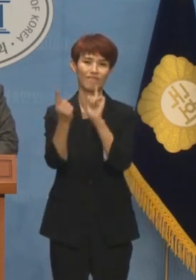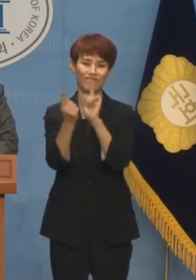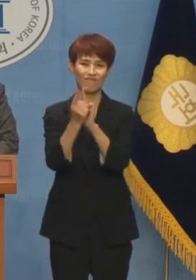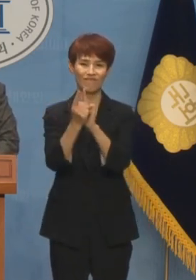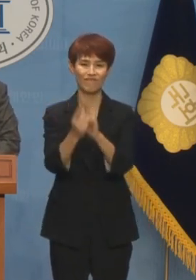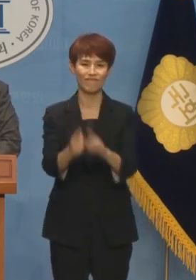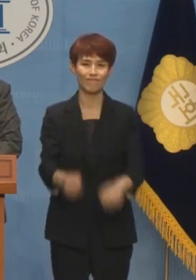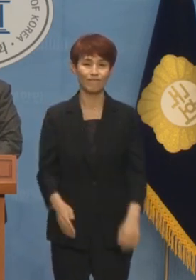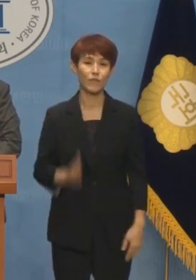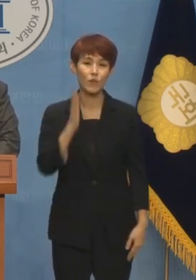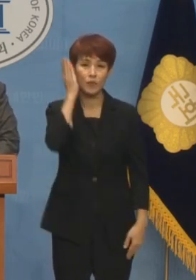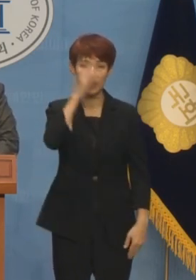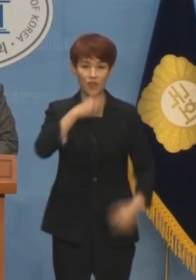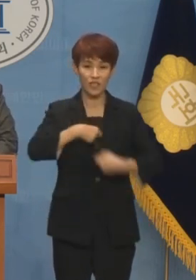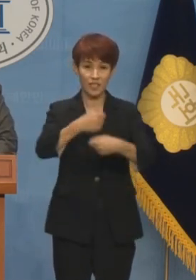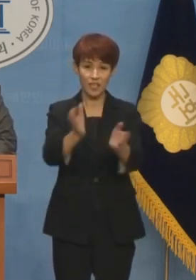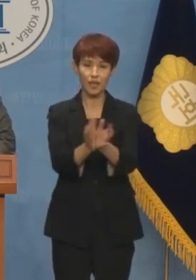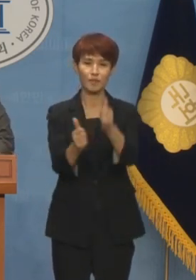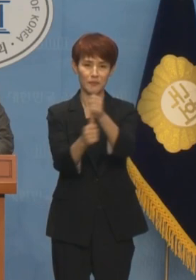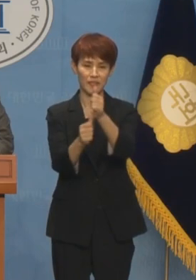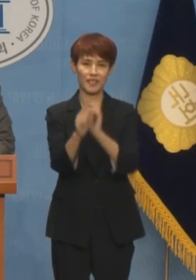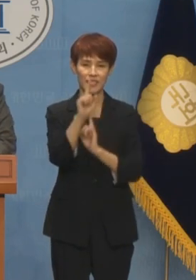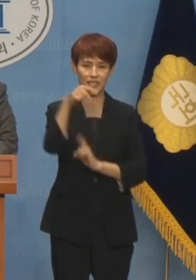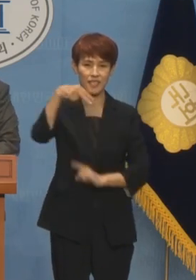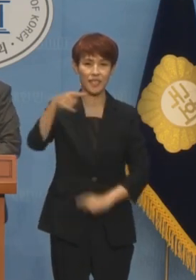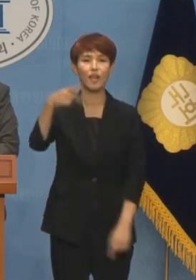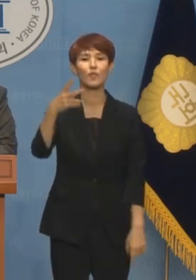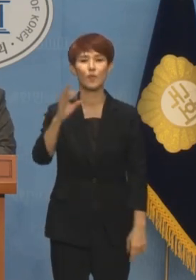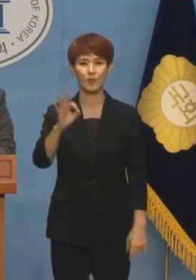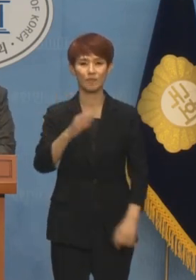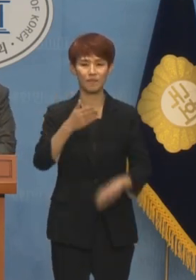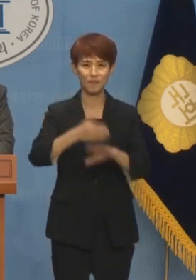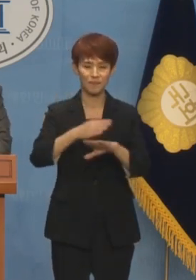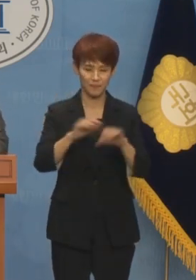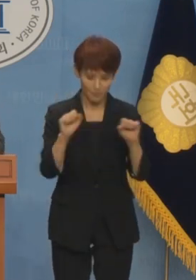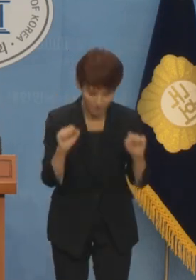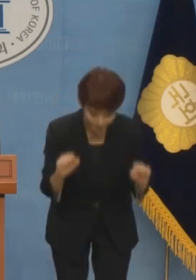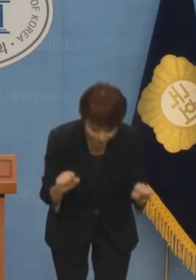하겠습니다. 녹색정의당 부대변인 이세동이었습니다. 감사합니다.